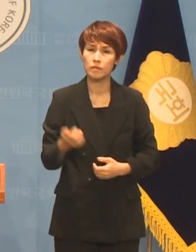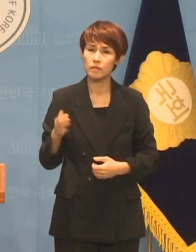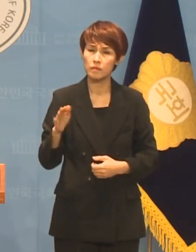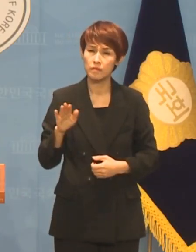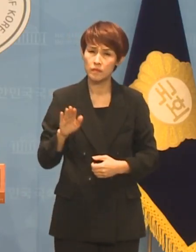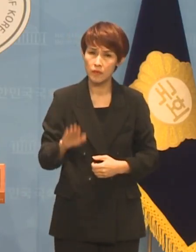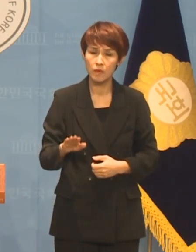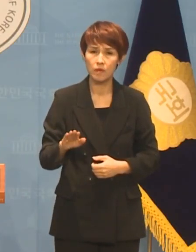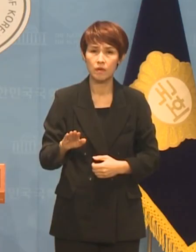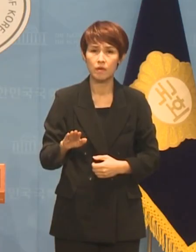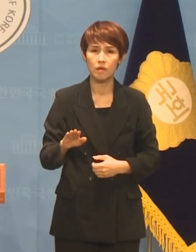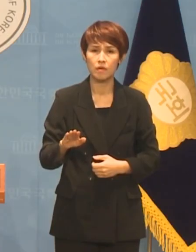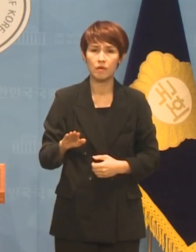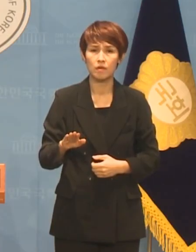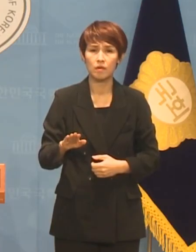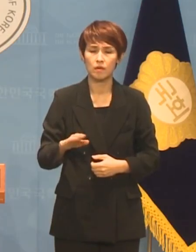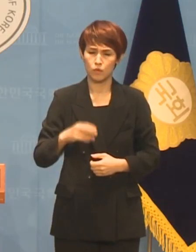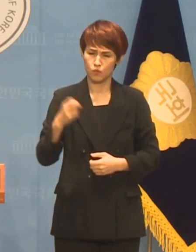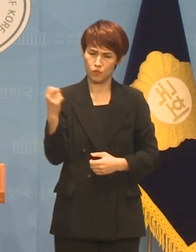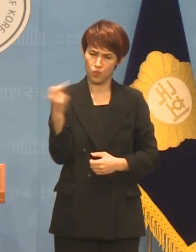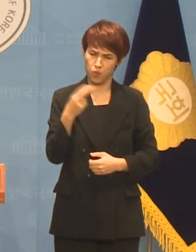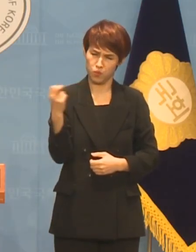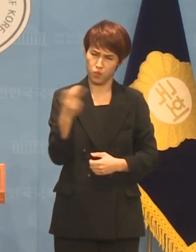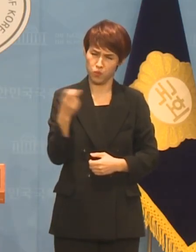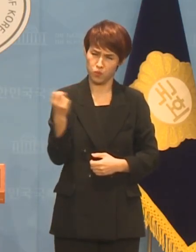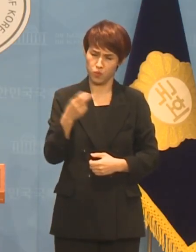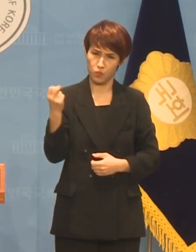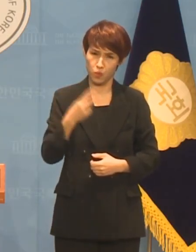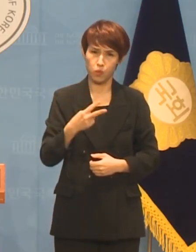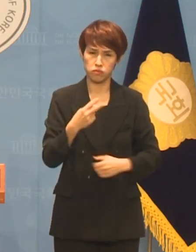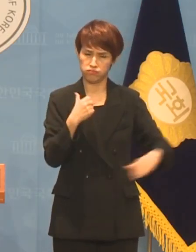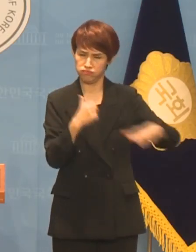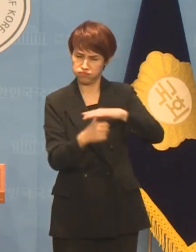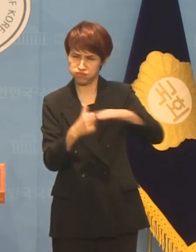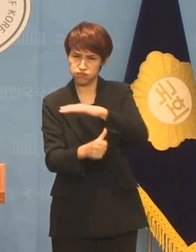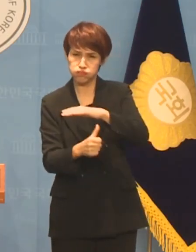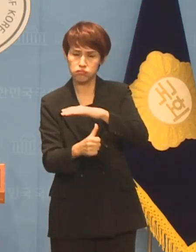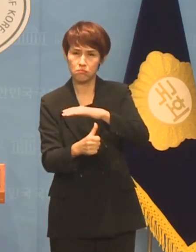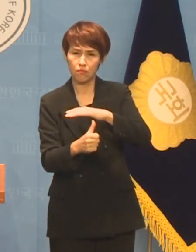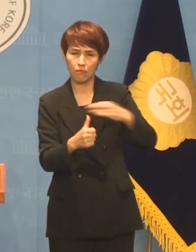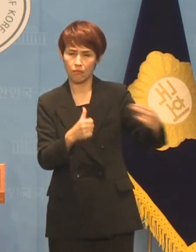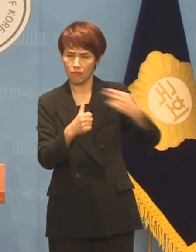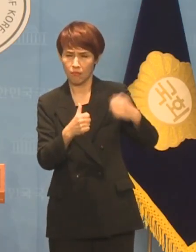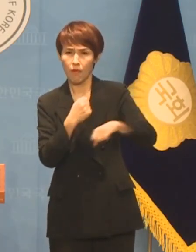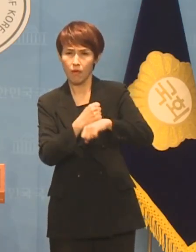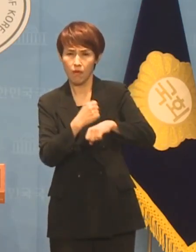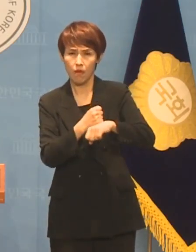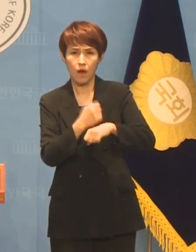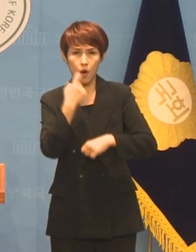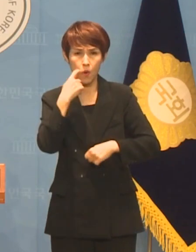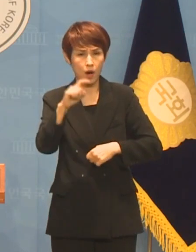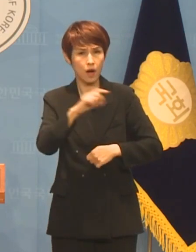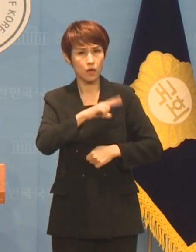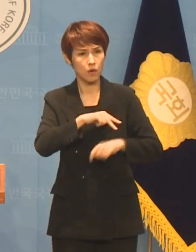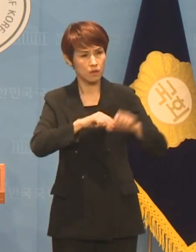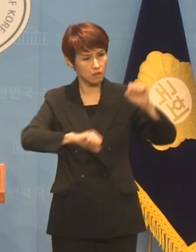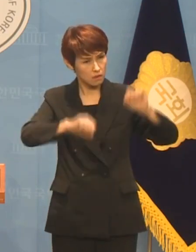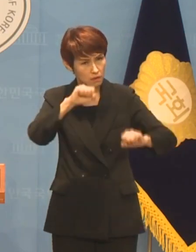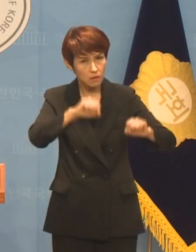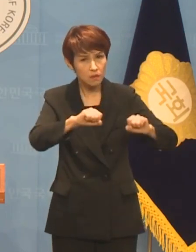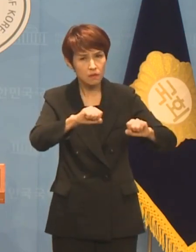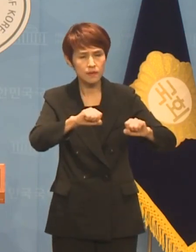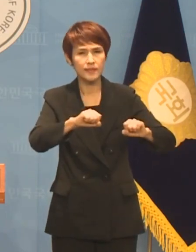그런데도 고장난 라디오처럼 철 지난 마타도를 꺼내던 황 의원의 의도는